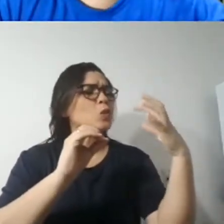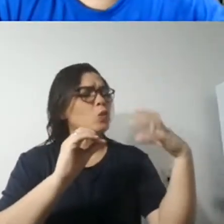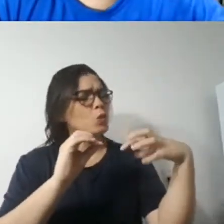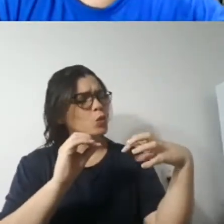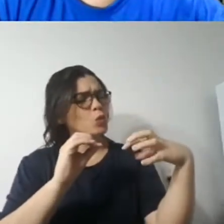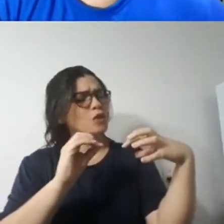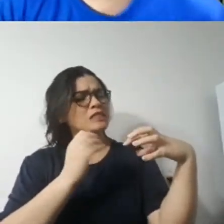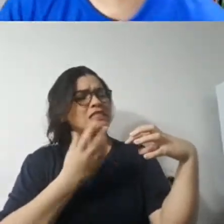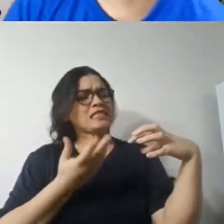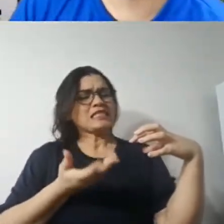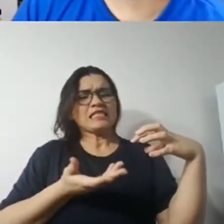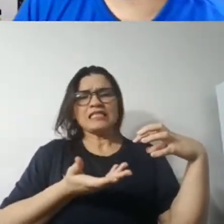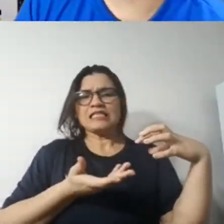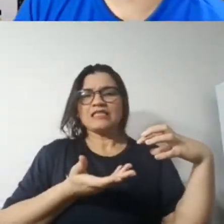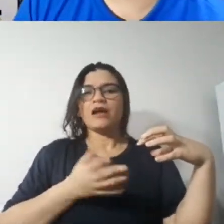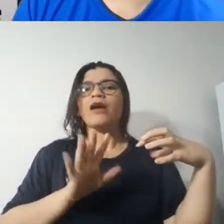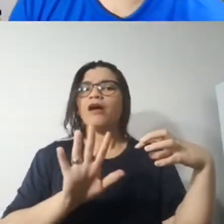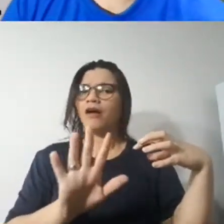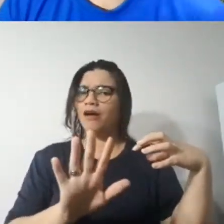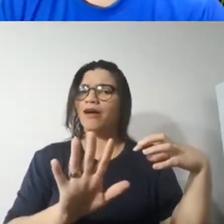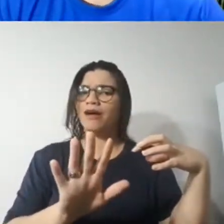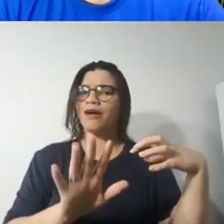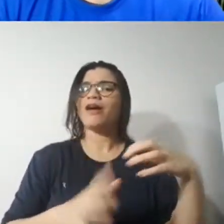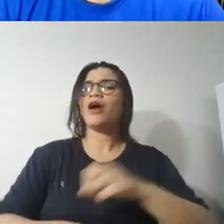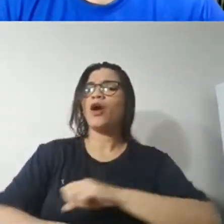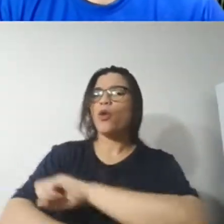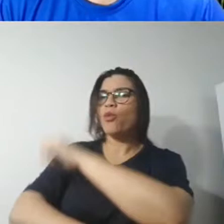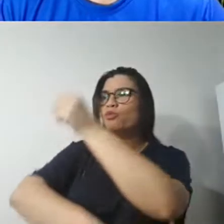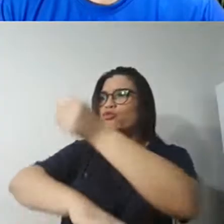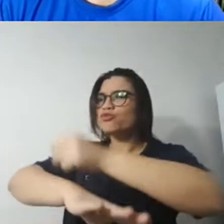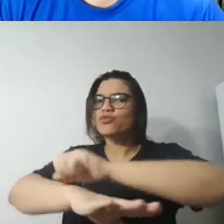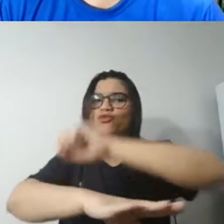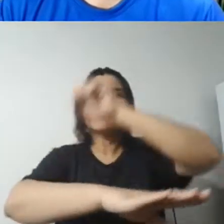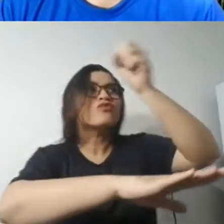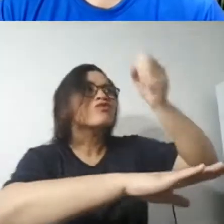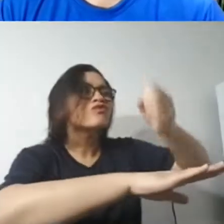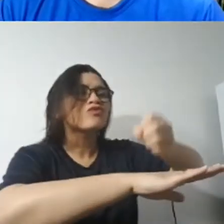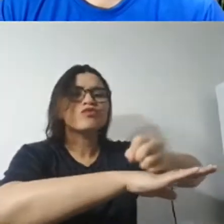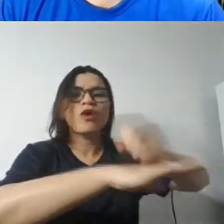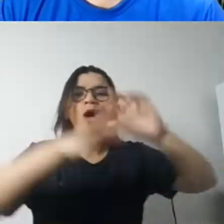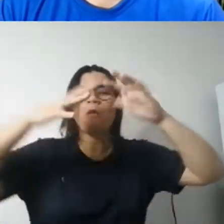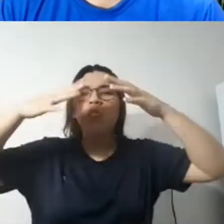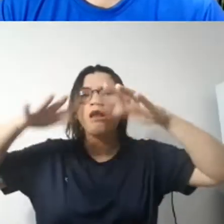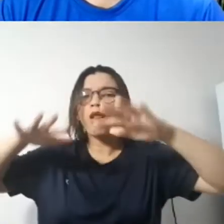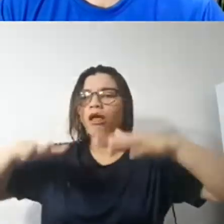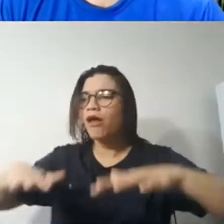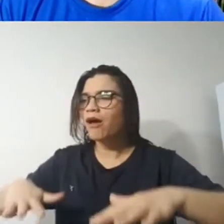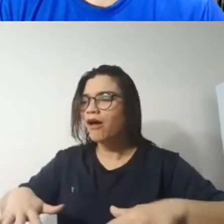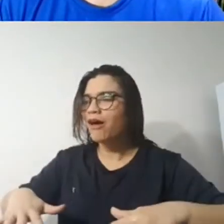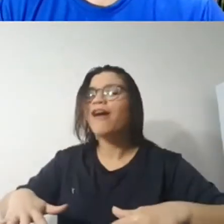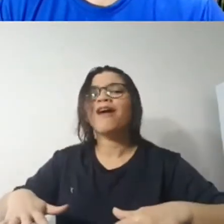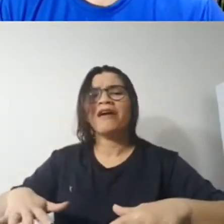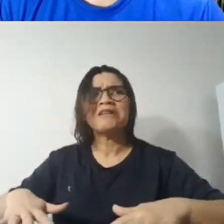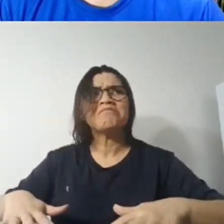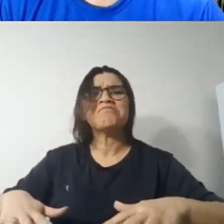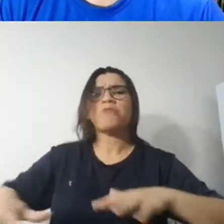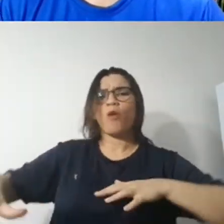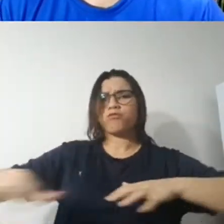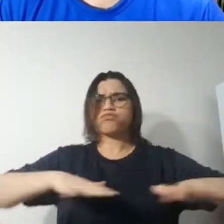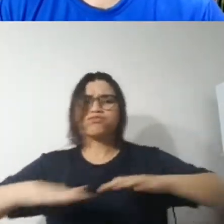ainda que os montes se lancem ao mar e a